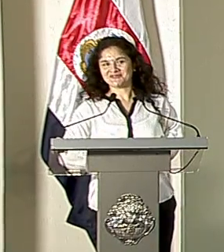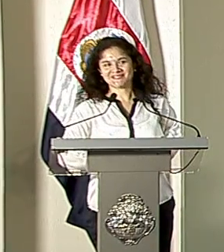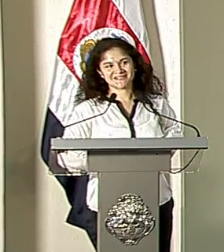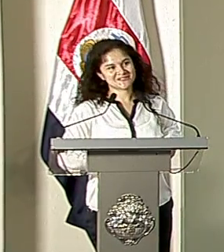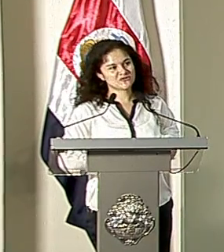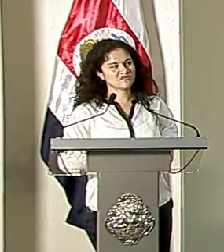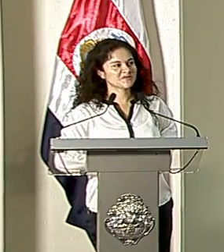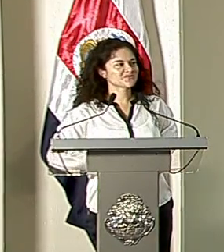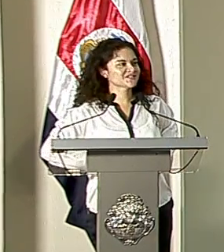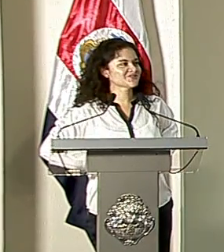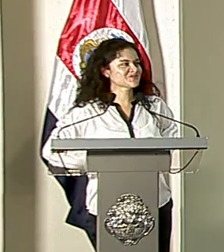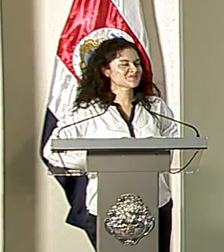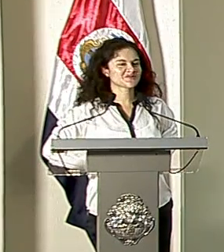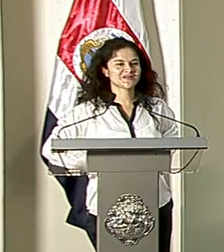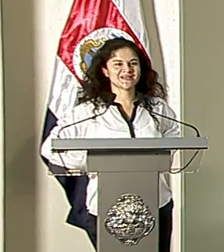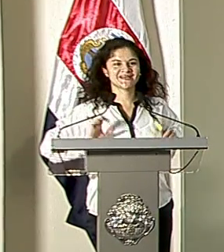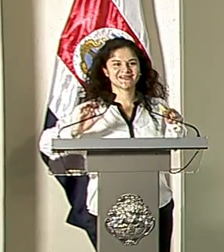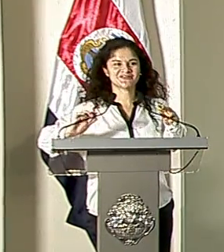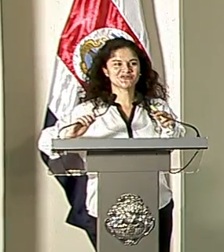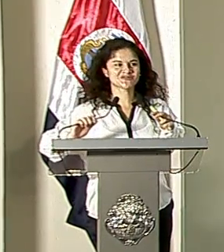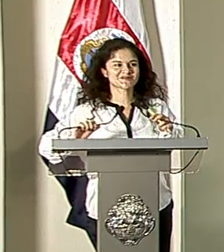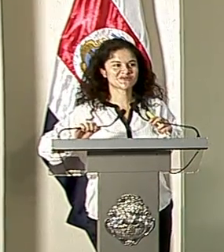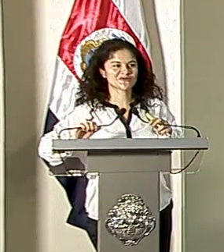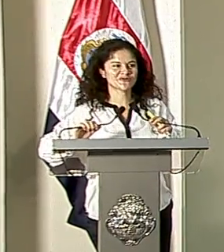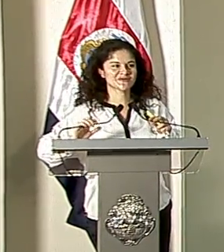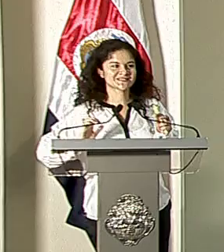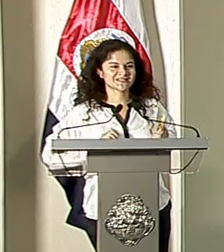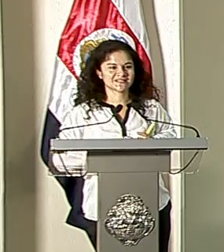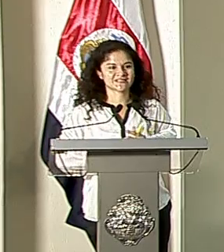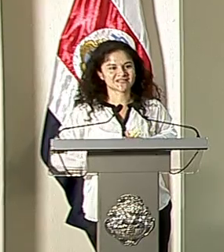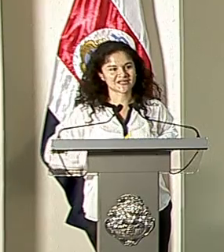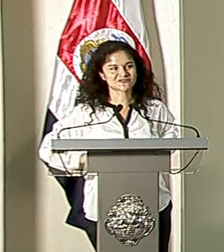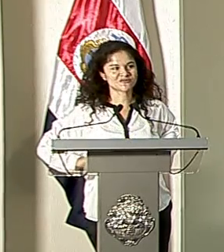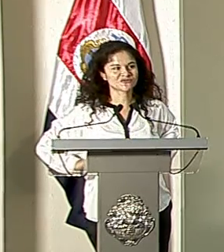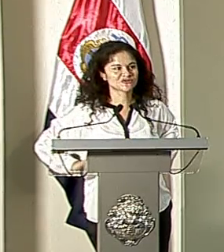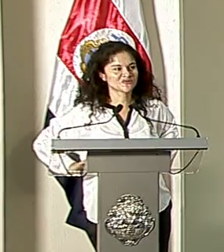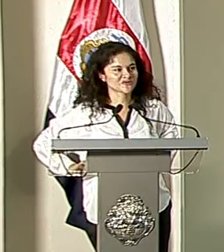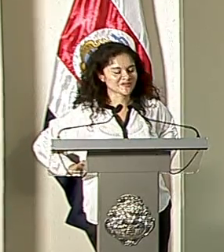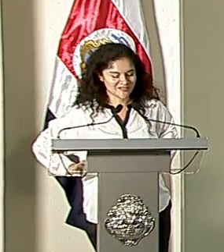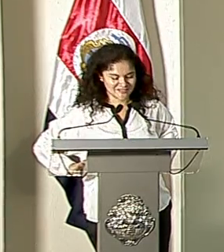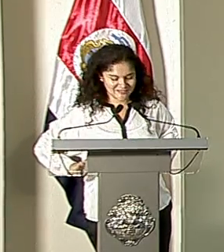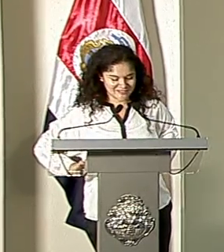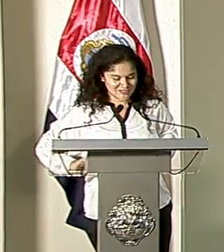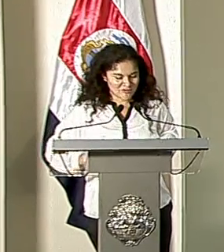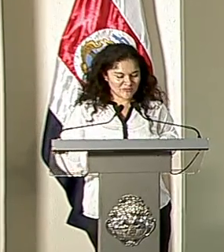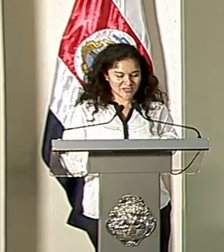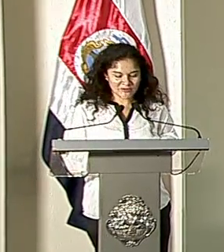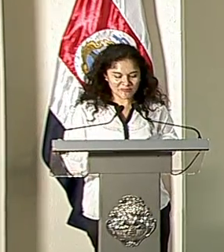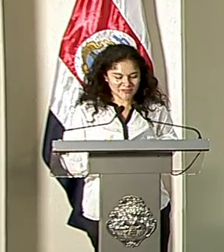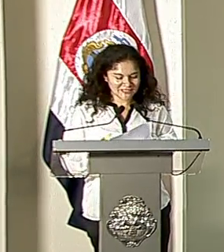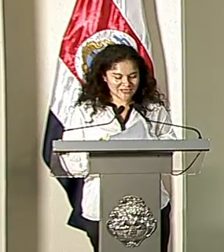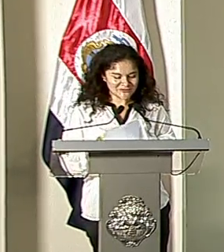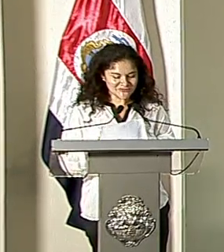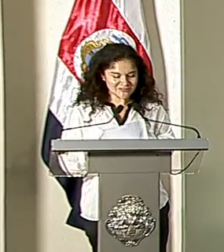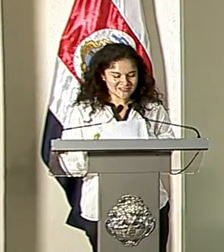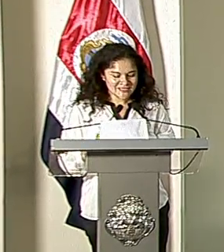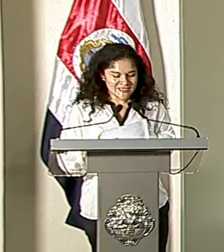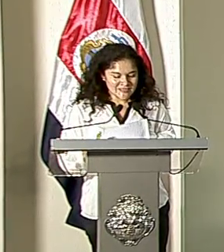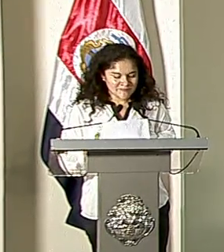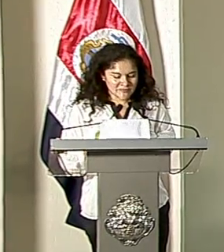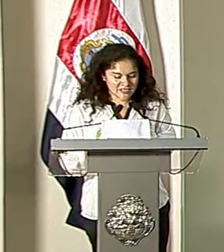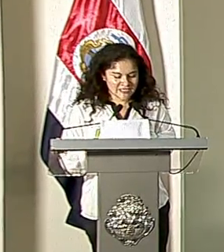Ya sé, estamos tarde. Disculpen, muchachos, pero la reunión se prolongó bastante. Les agradezco mucho por